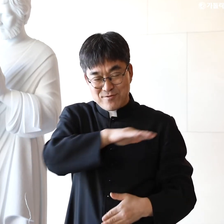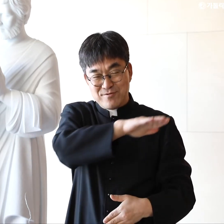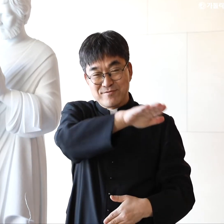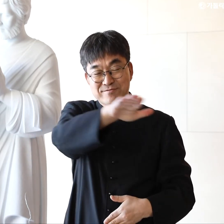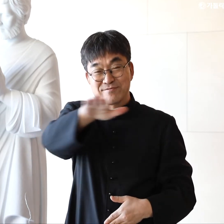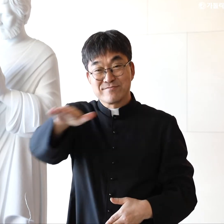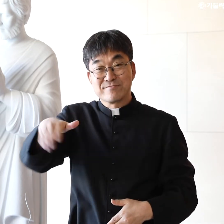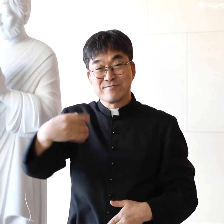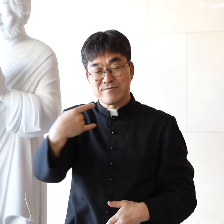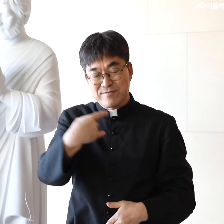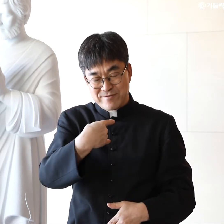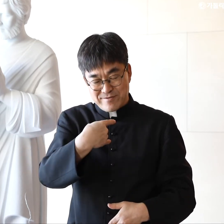저희에게